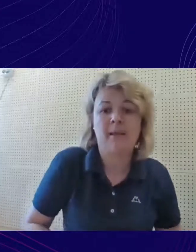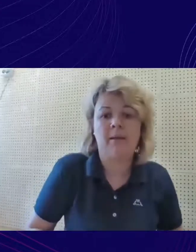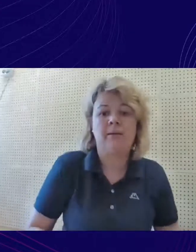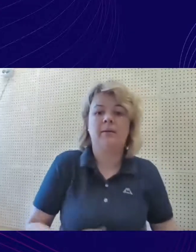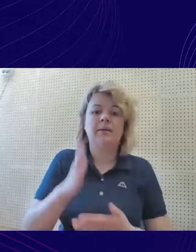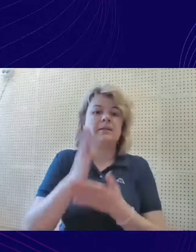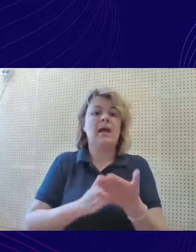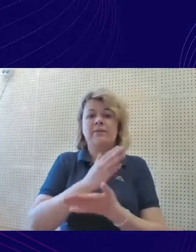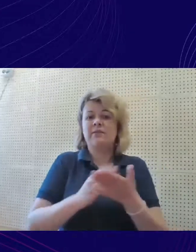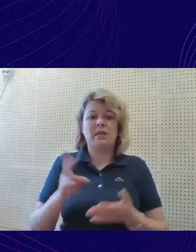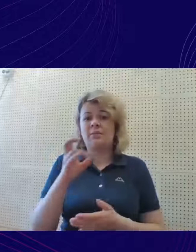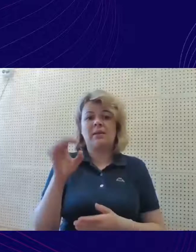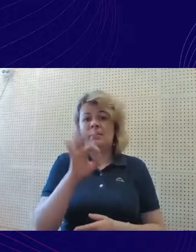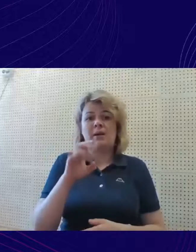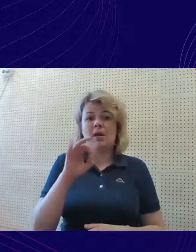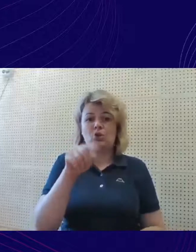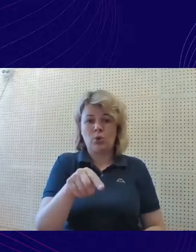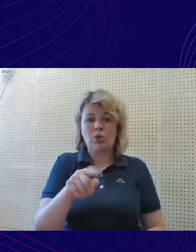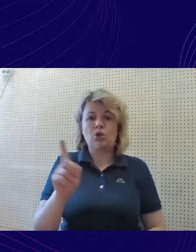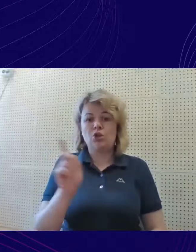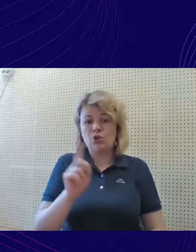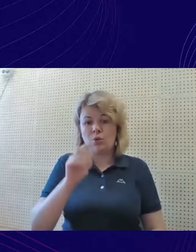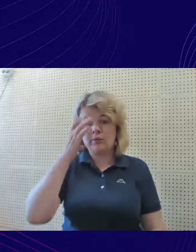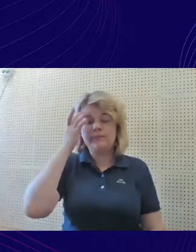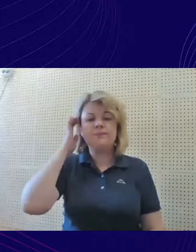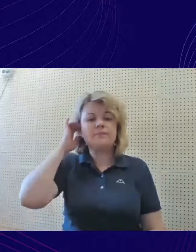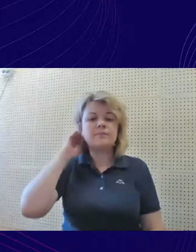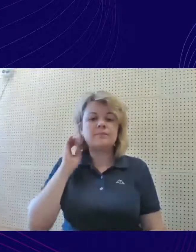совсем не про то, что